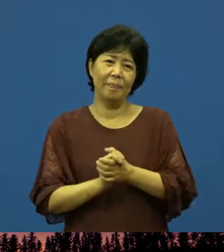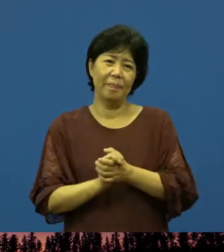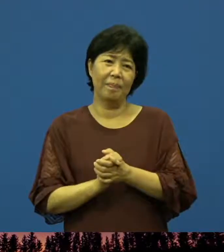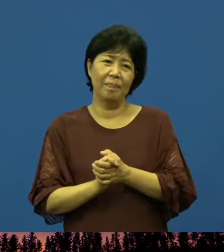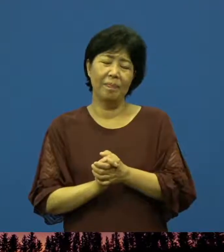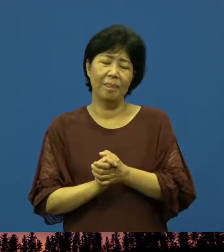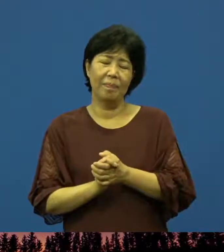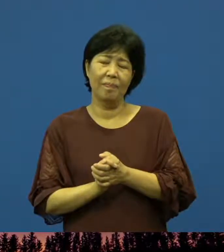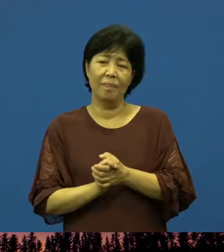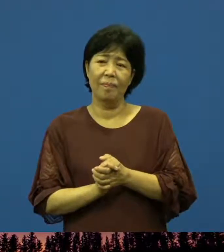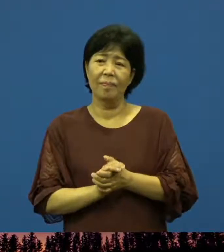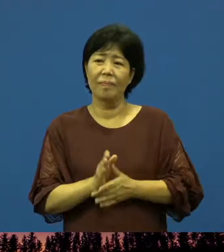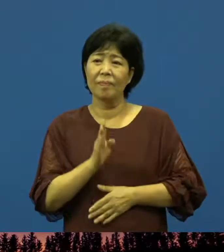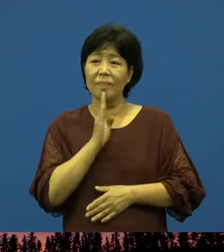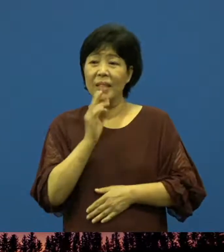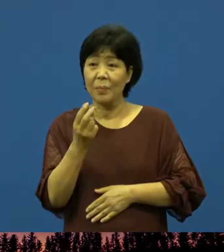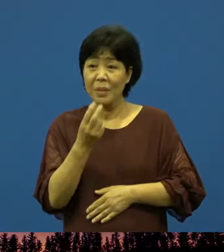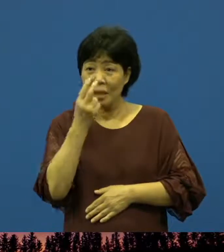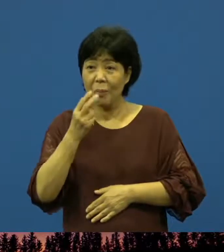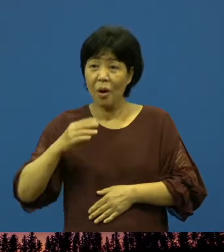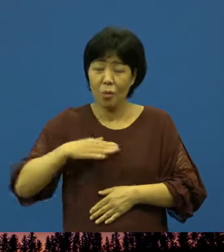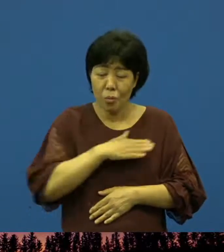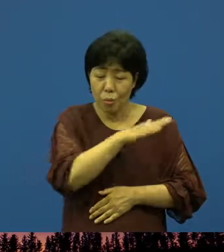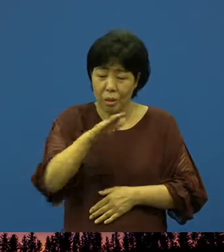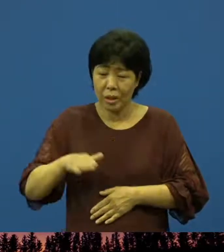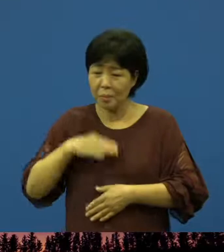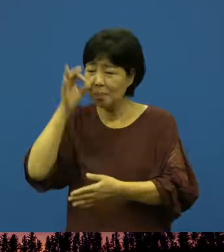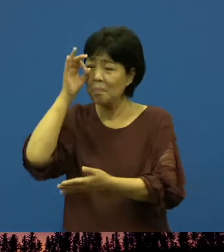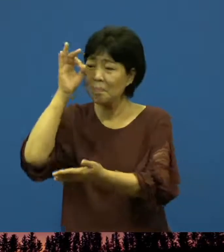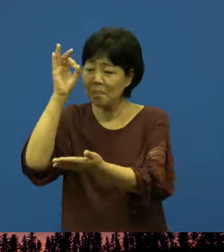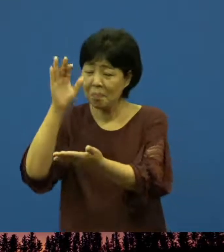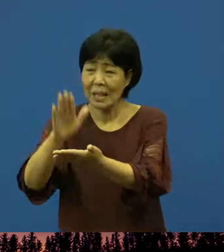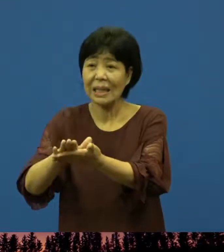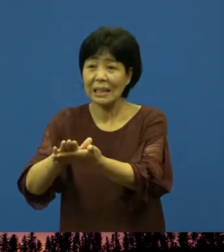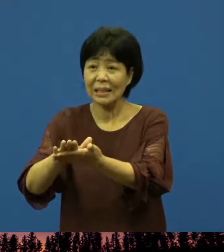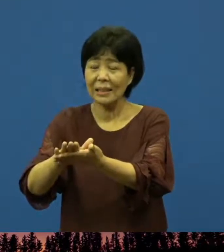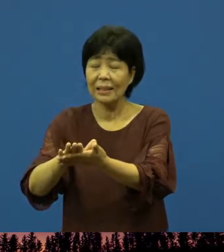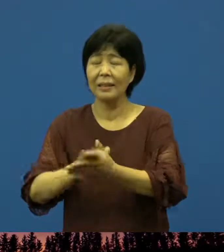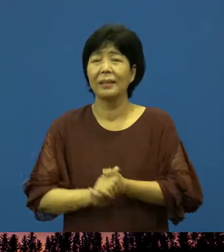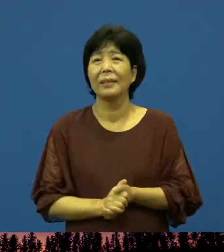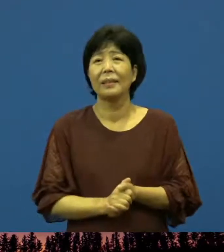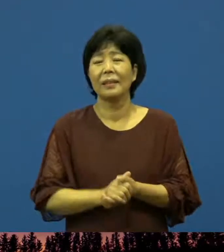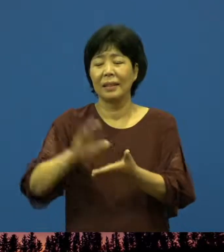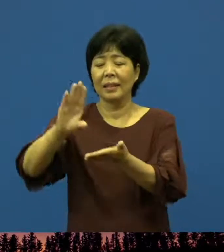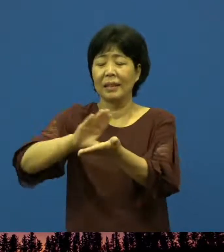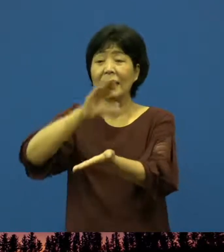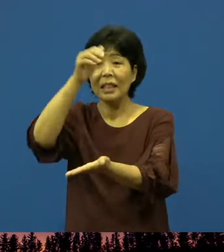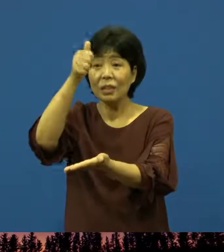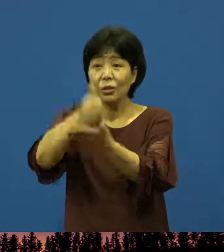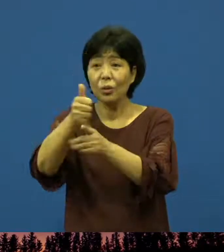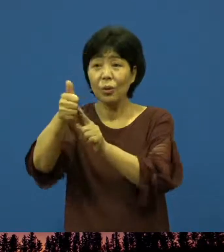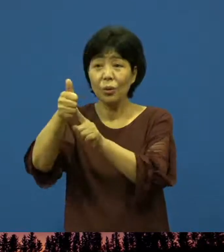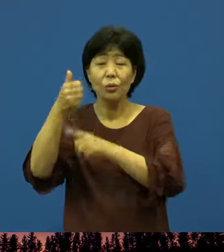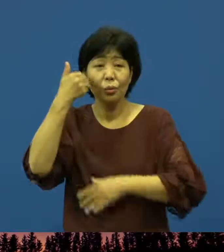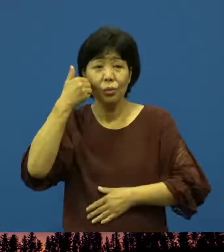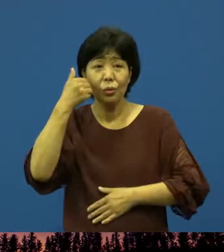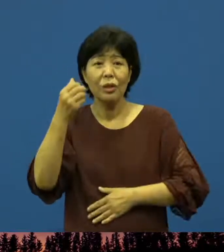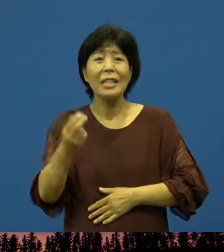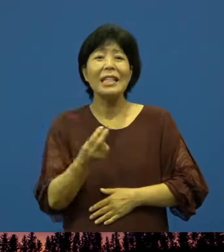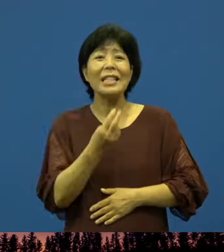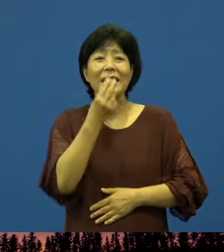이 생명이 나타나셨다는 건 놀라운 겁니다. 그리스도는 생명의 창조자가 되시는 것입니다. 모든